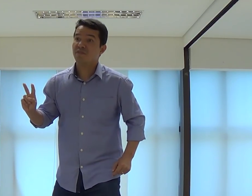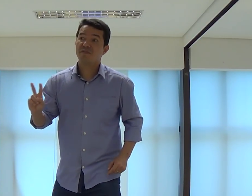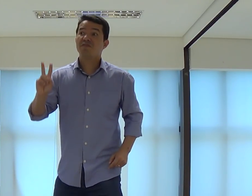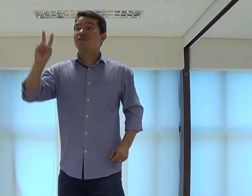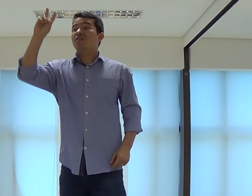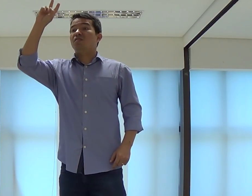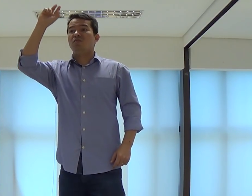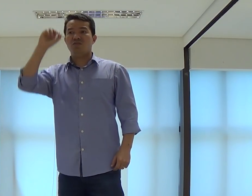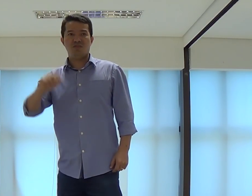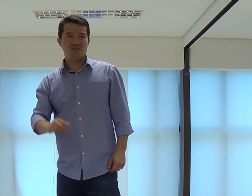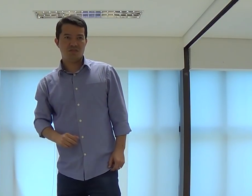que vocês têm valor.